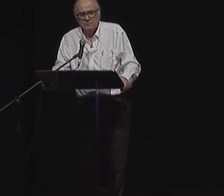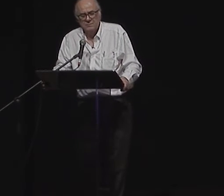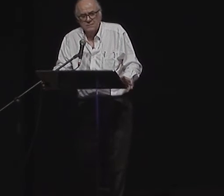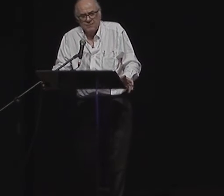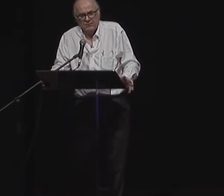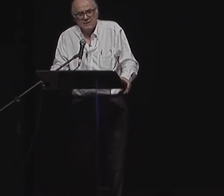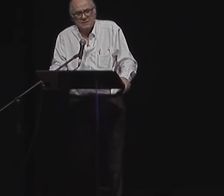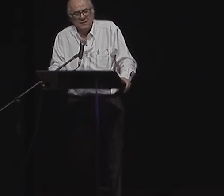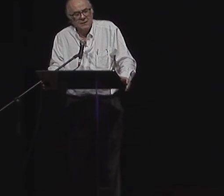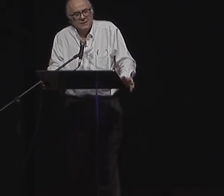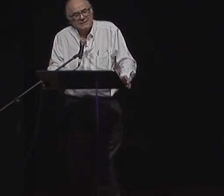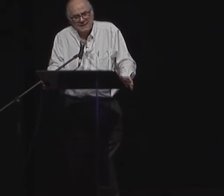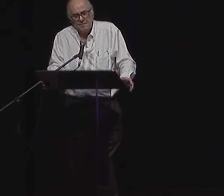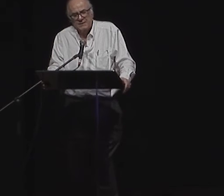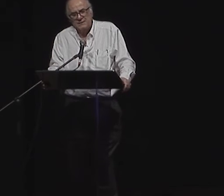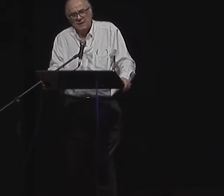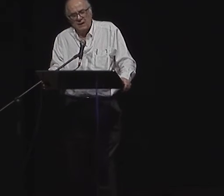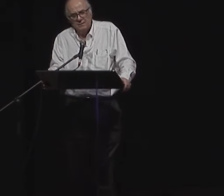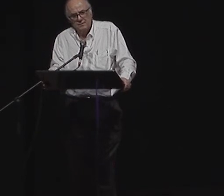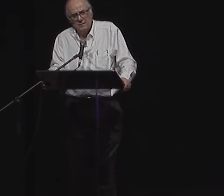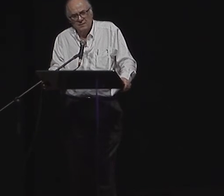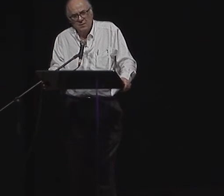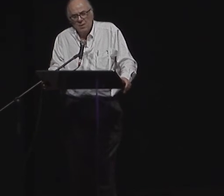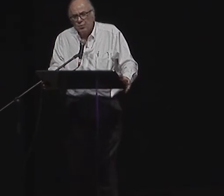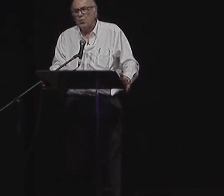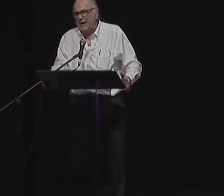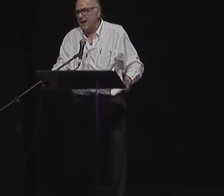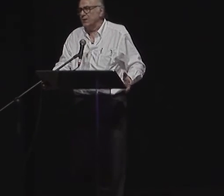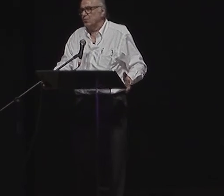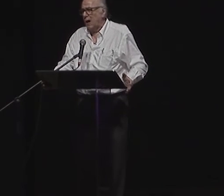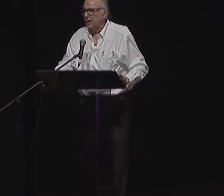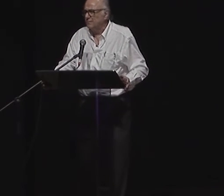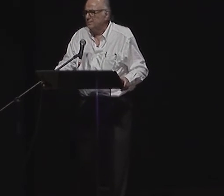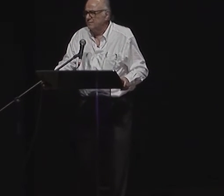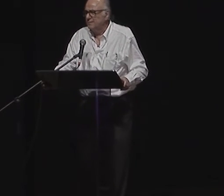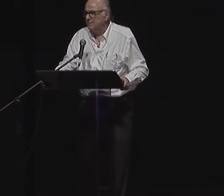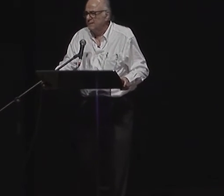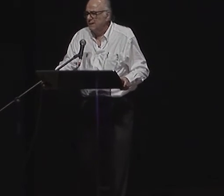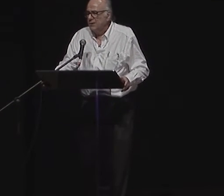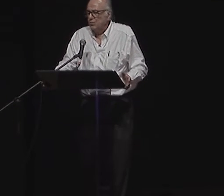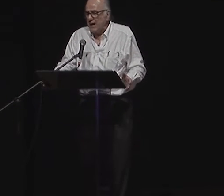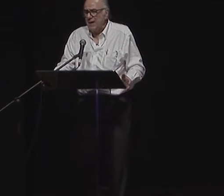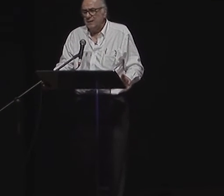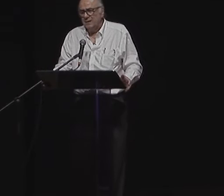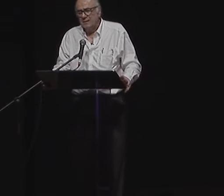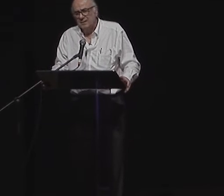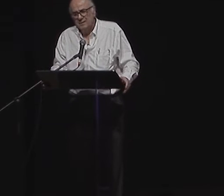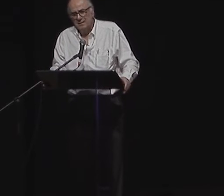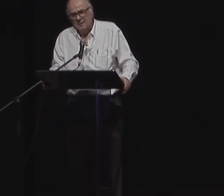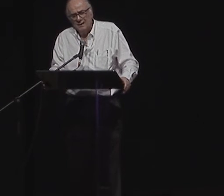autoeducação, sempre foi assim e sempre assim será. Porque o que é educar?